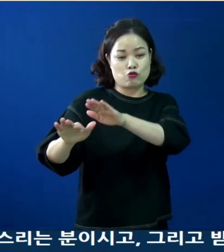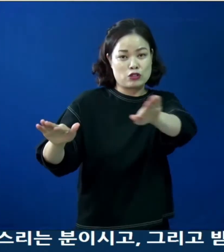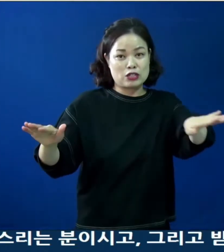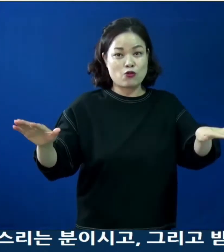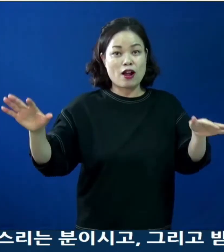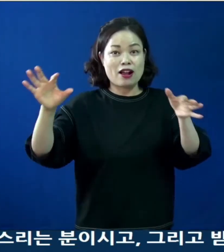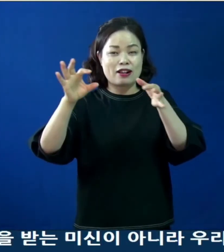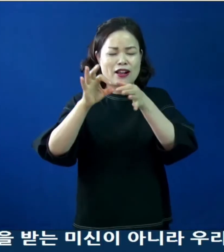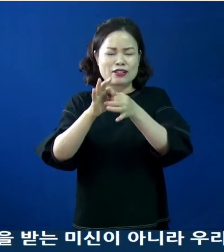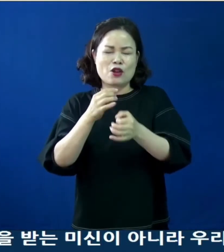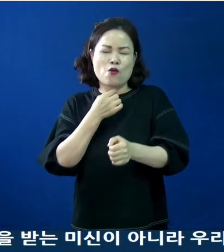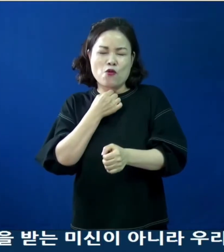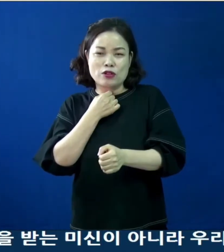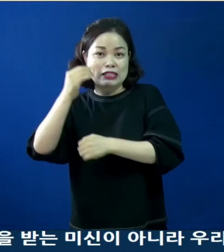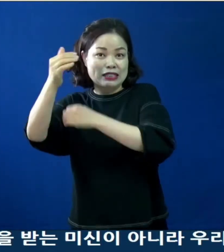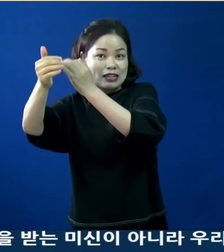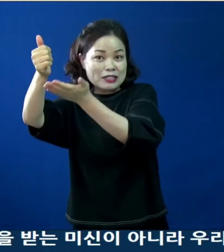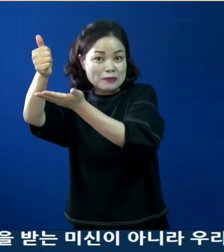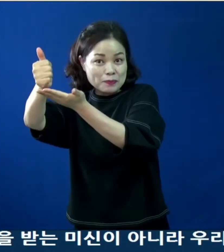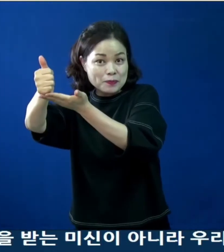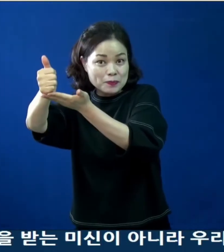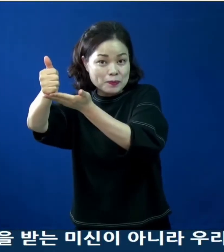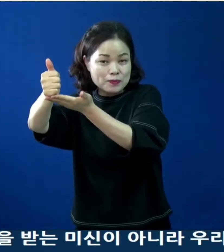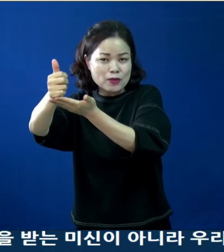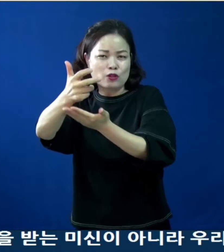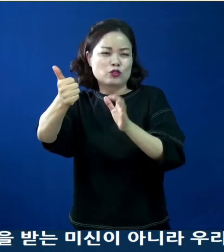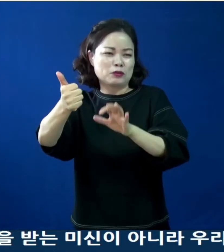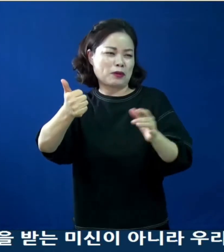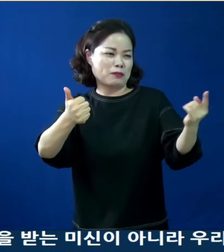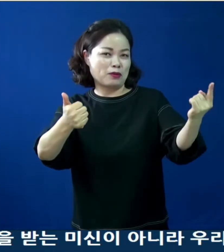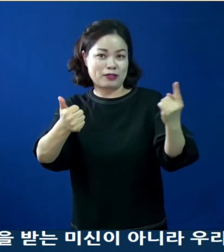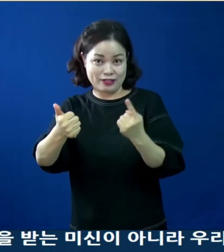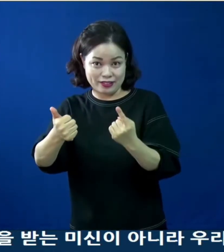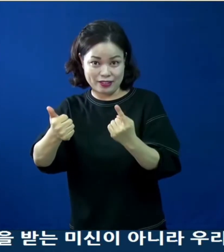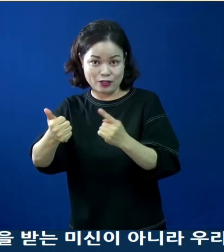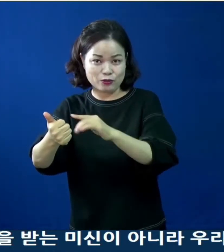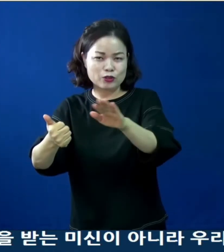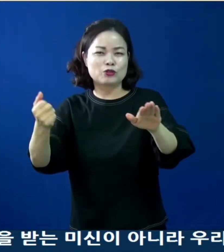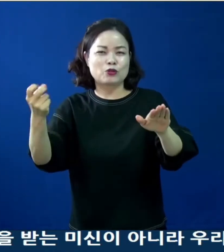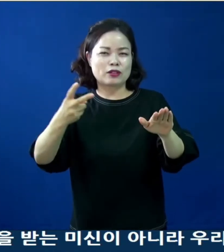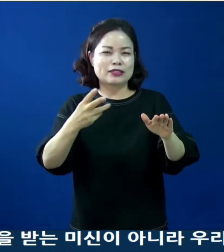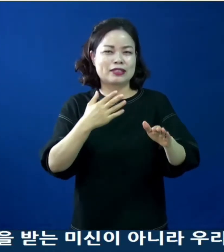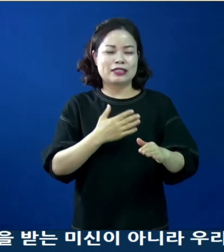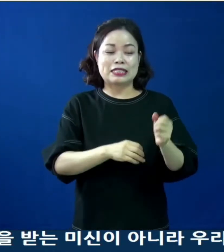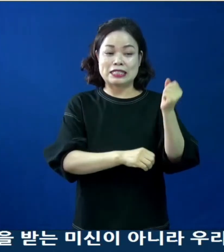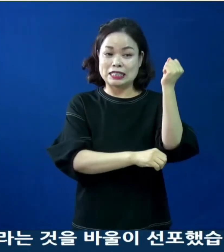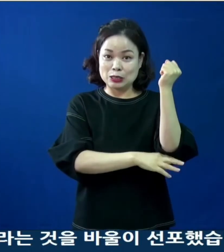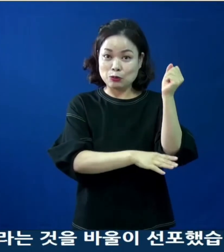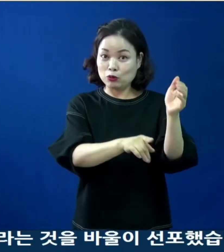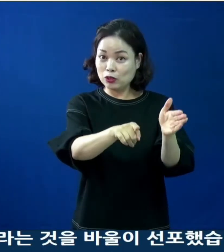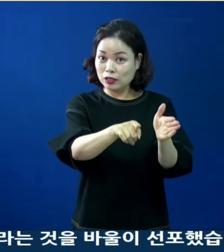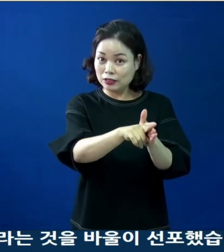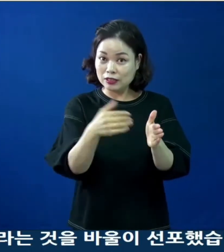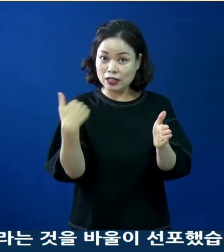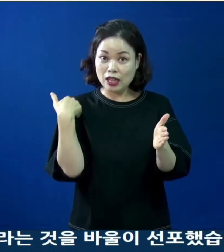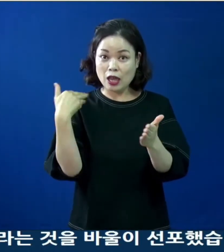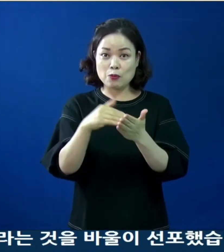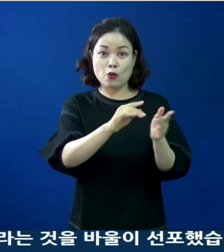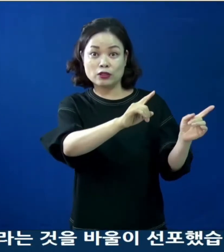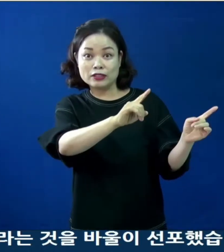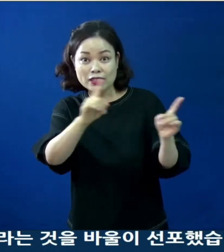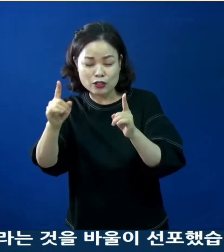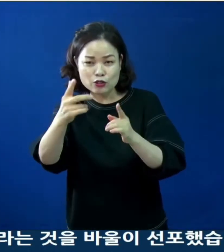관계 맺기를 원하시는 하나님이시다. 오늘 주님 앞에 나오셨는데 오늘 또다시 기본적인 우리의 신앙이 회복될 수